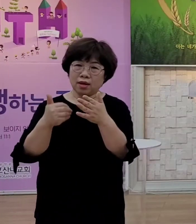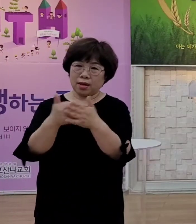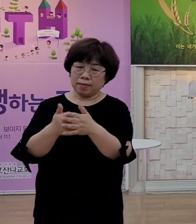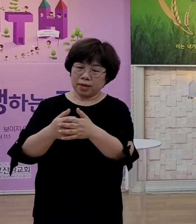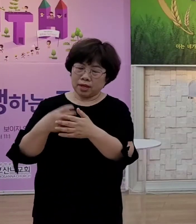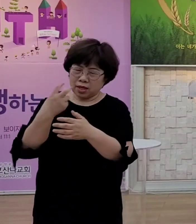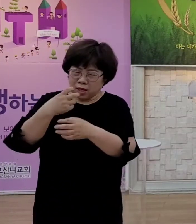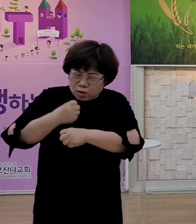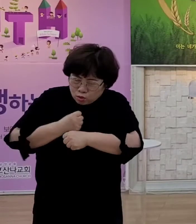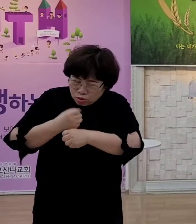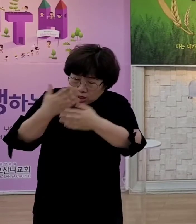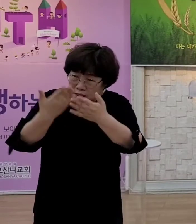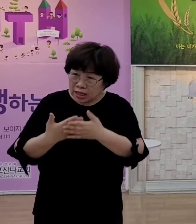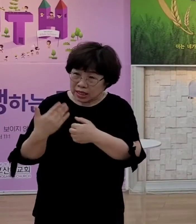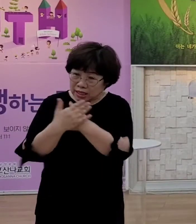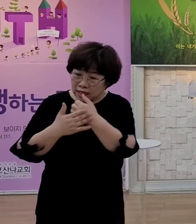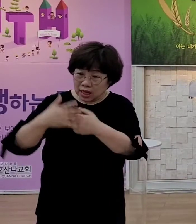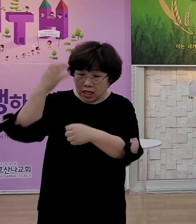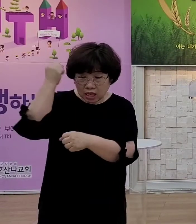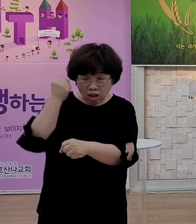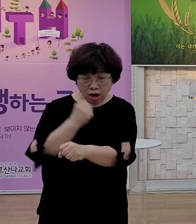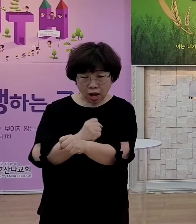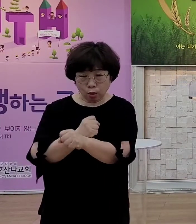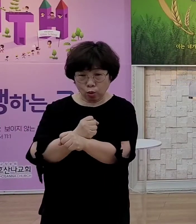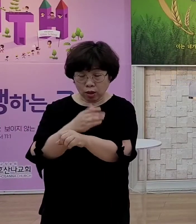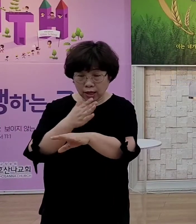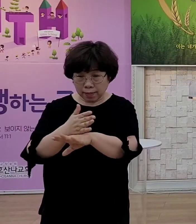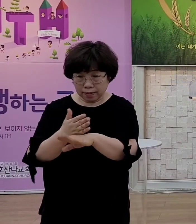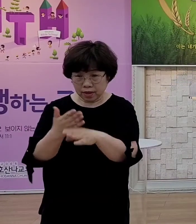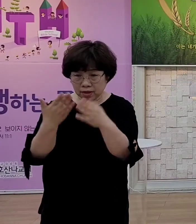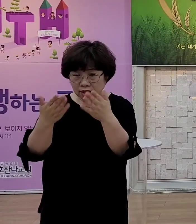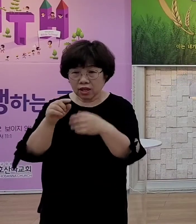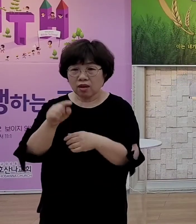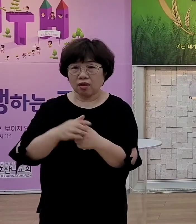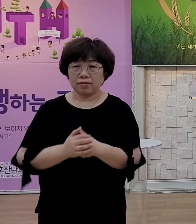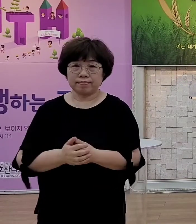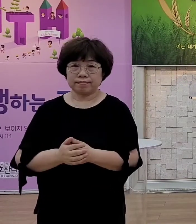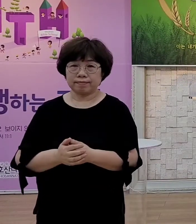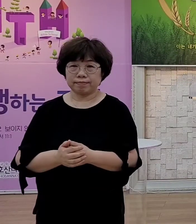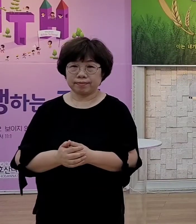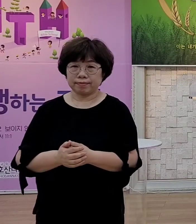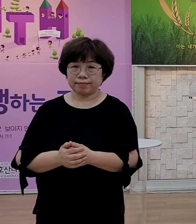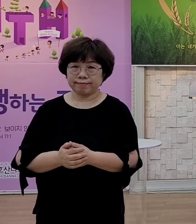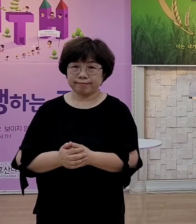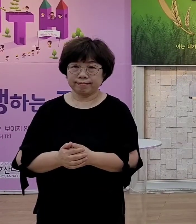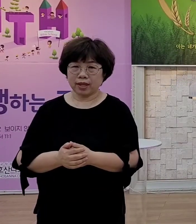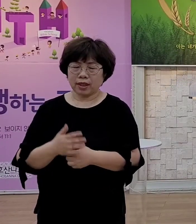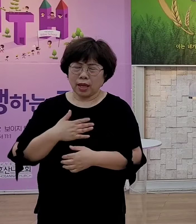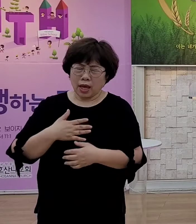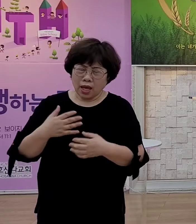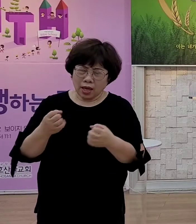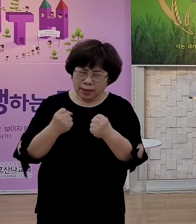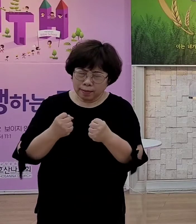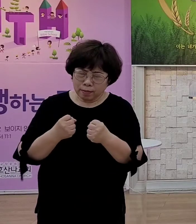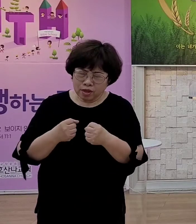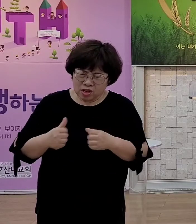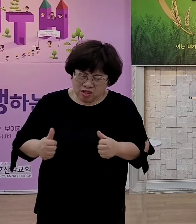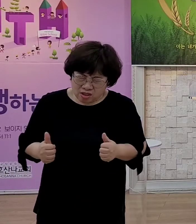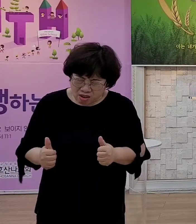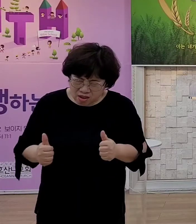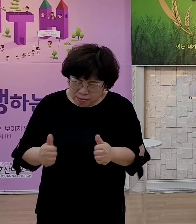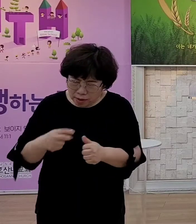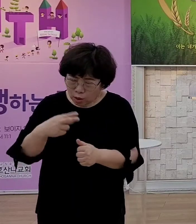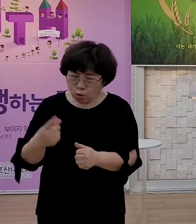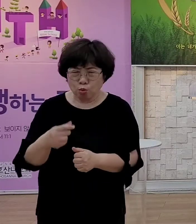그 은혜를 기억하고 감사드리는 것이죠. 그리고 제가 아까도 기도했지만 정말 내 힘으로 아무리 열심히 하려고